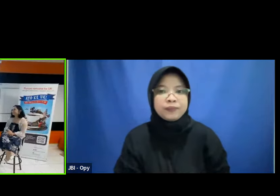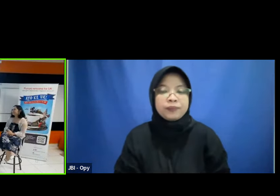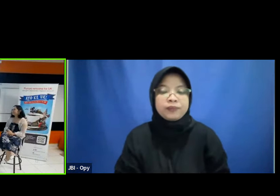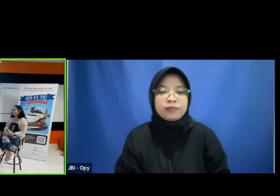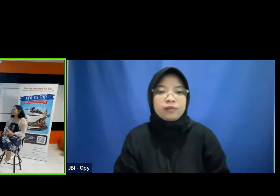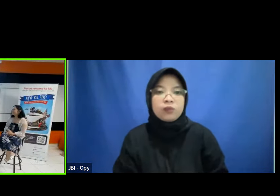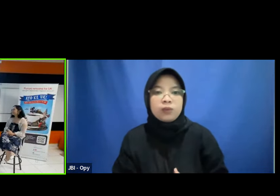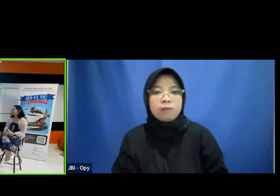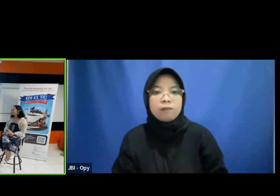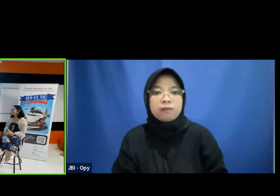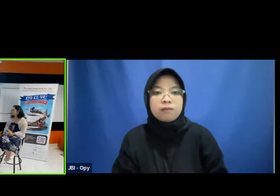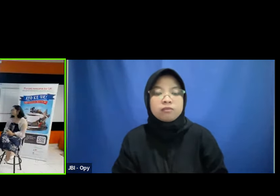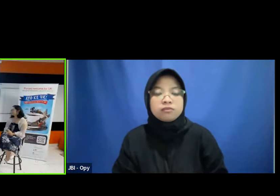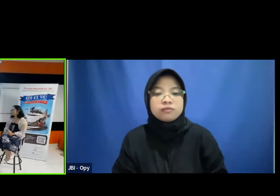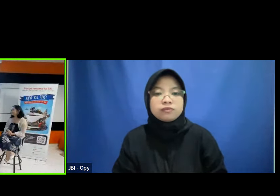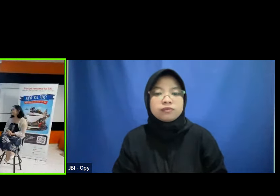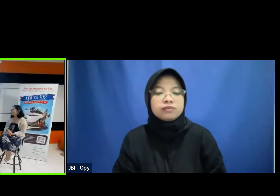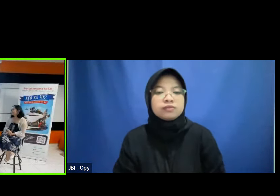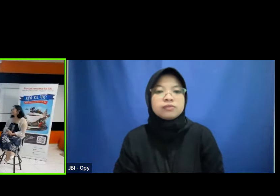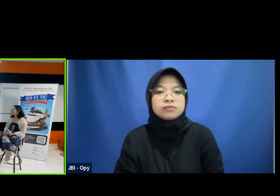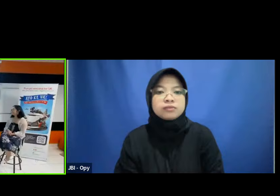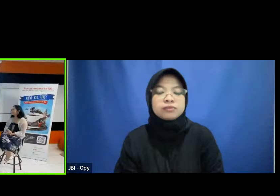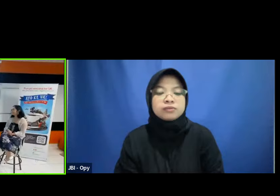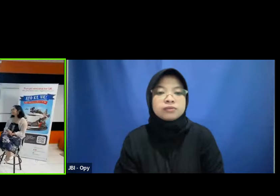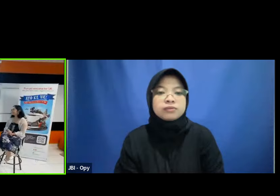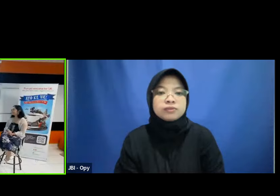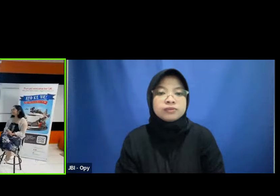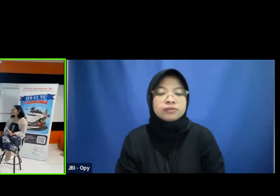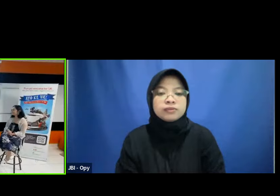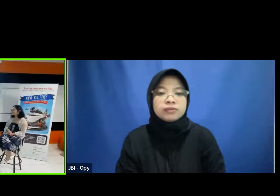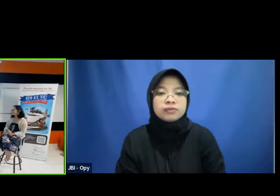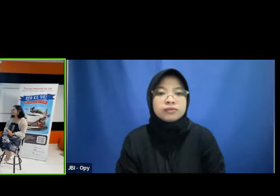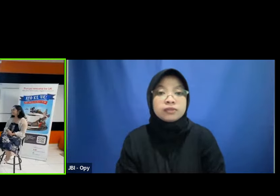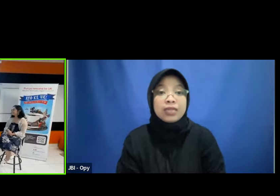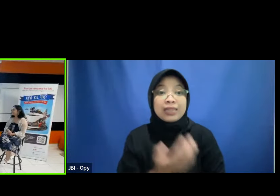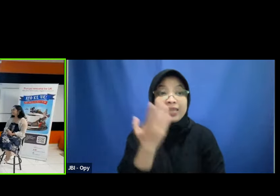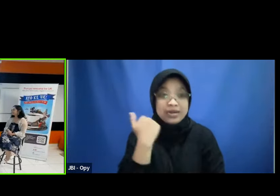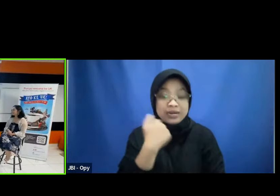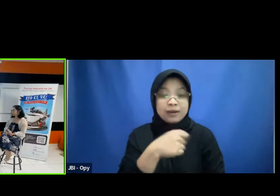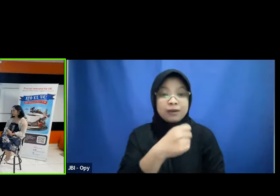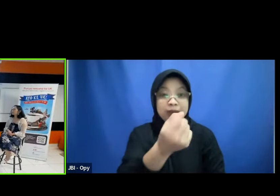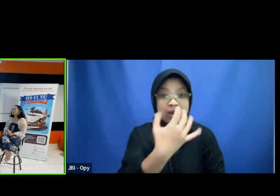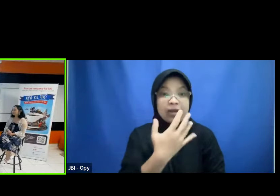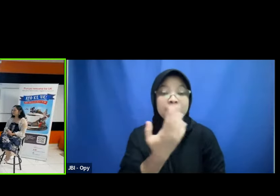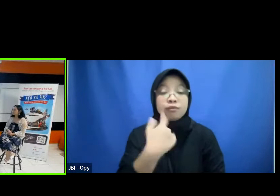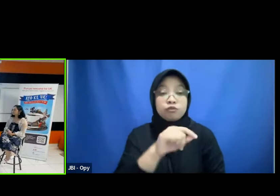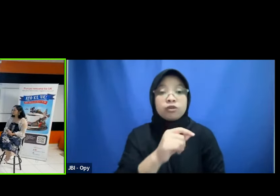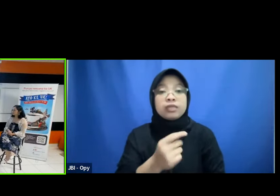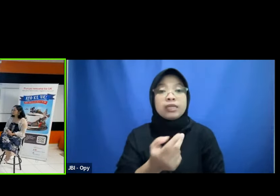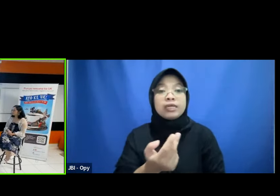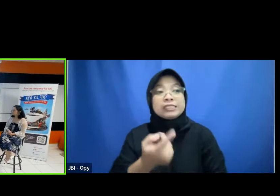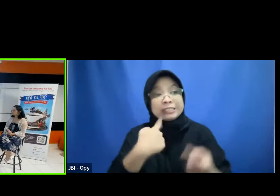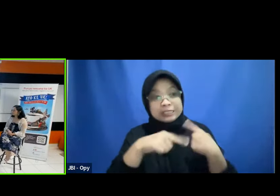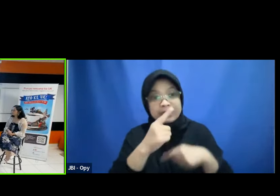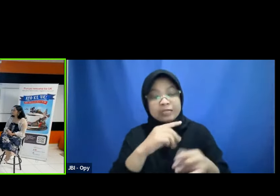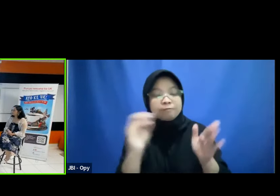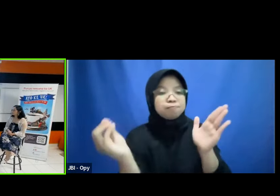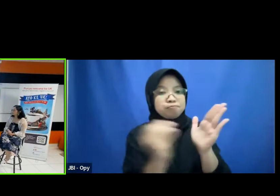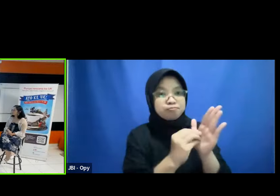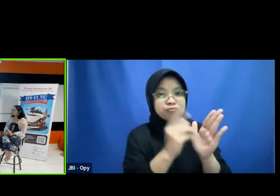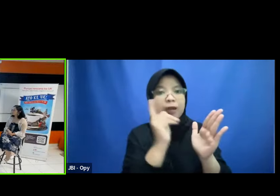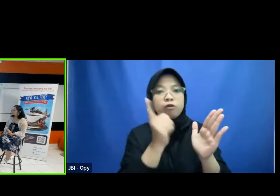ee benar tadi yang personality-nya itu ya harus masuk ya dalam dalam cerita-cerita itu